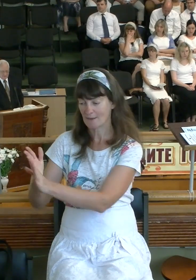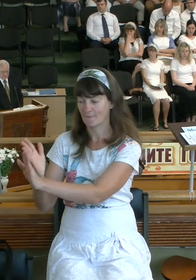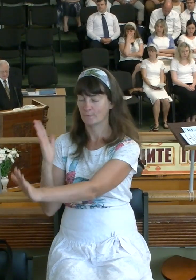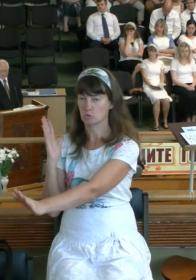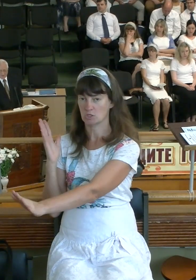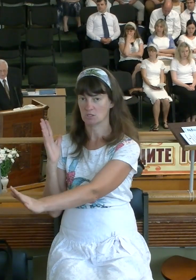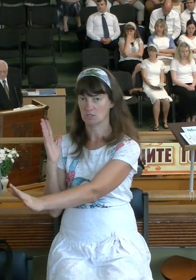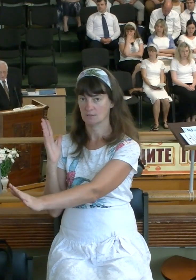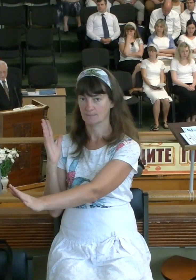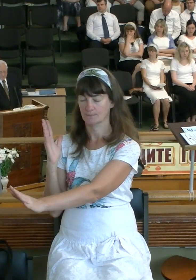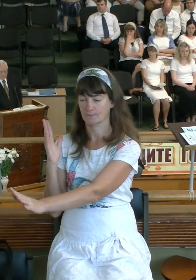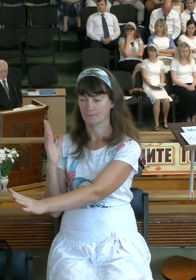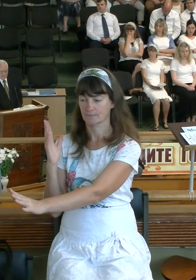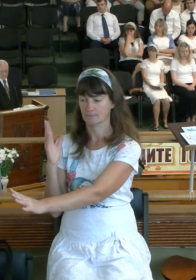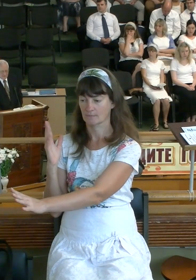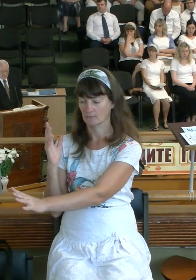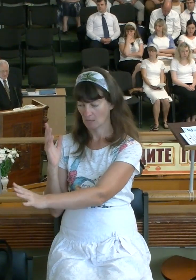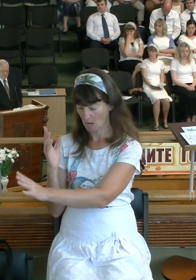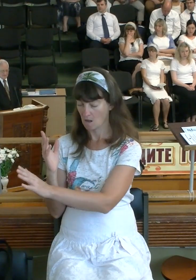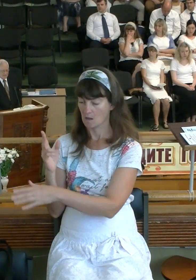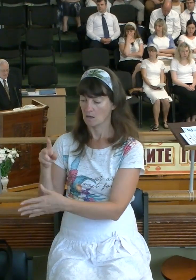очереди, сквернословим,